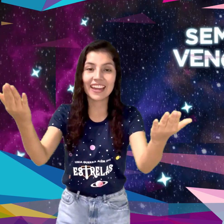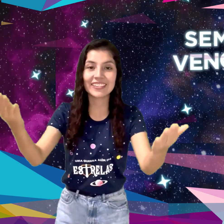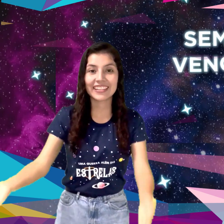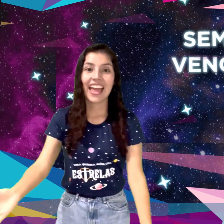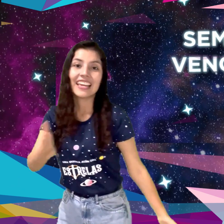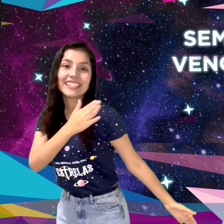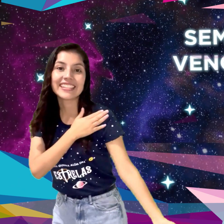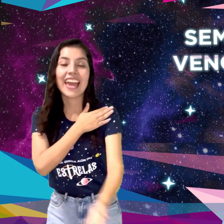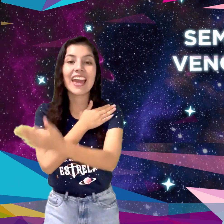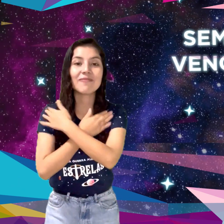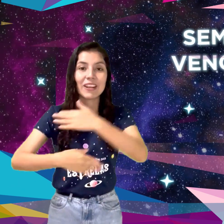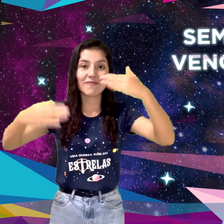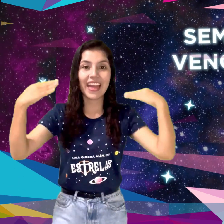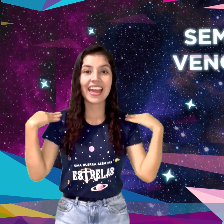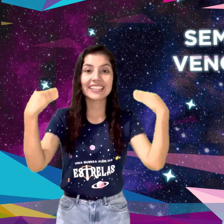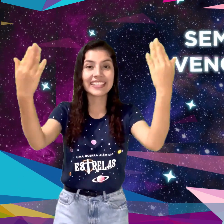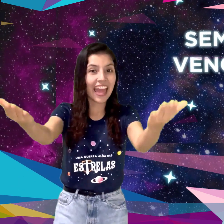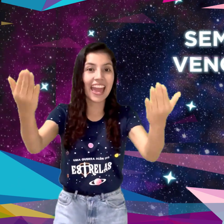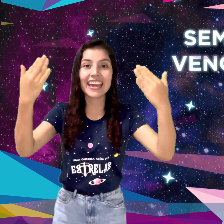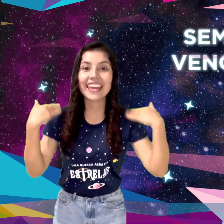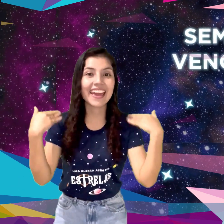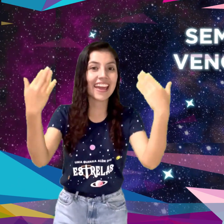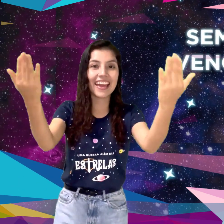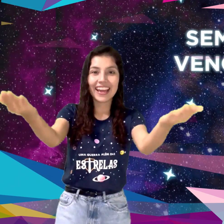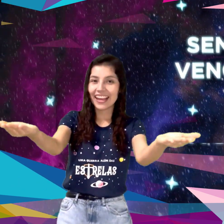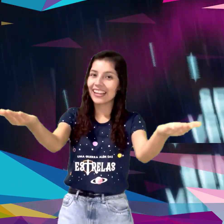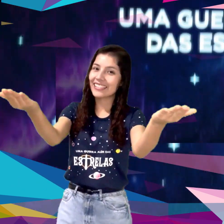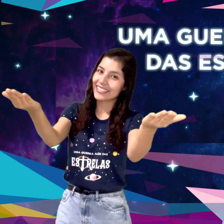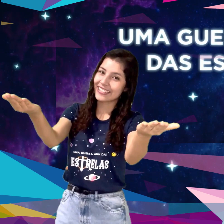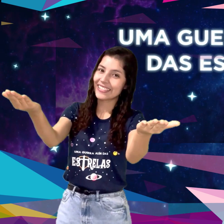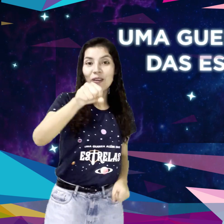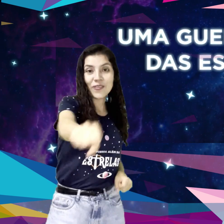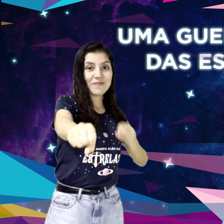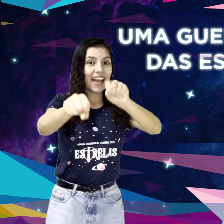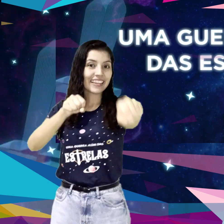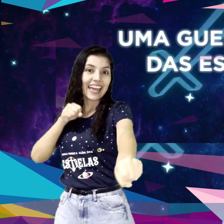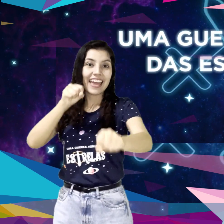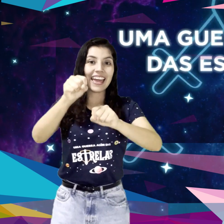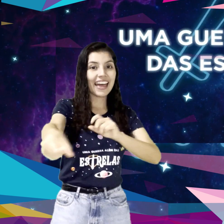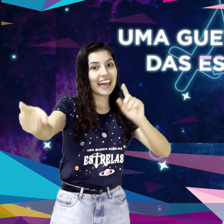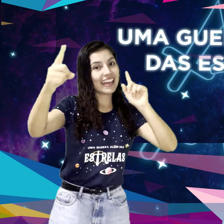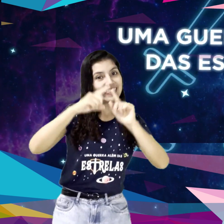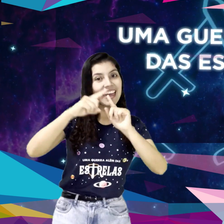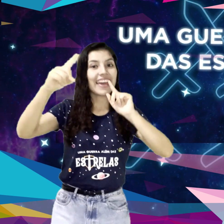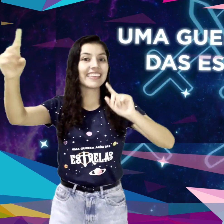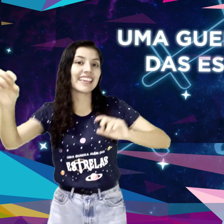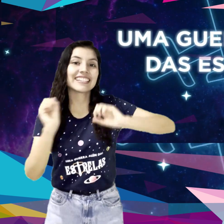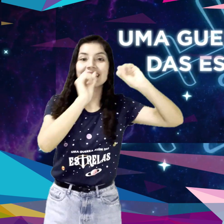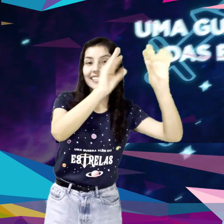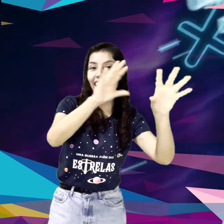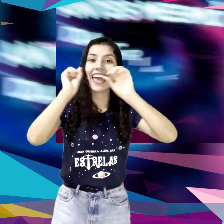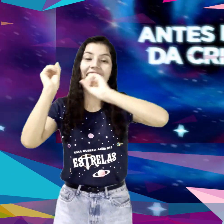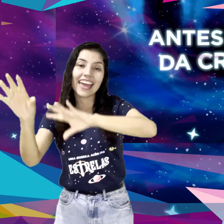Deus, sempre vencerei Uma guerra além